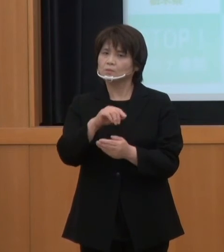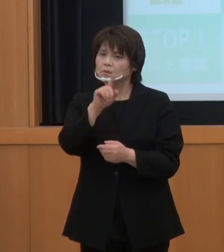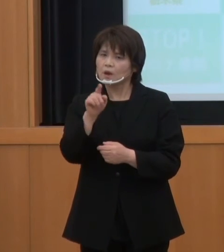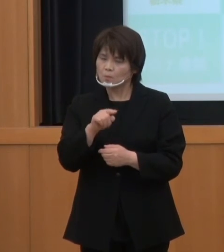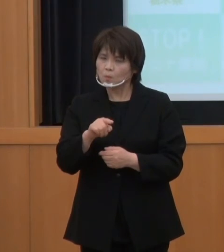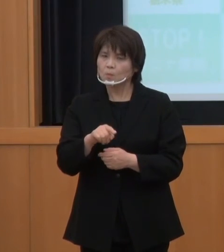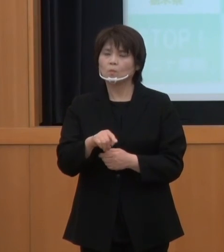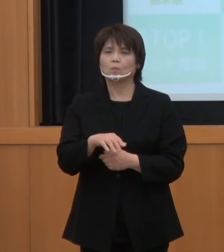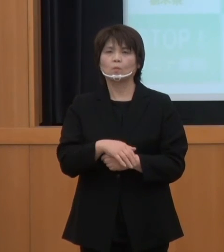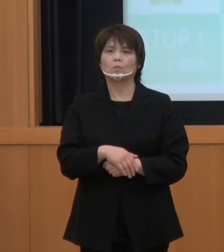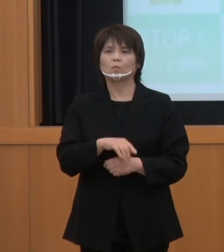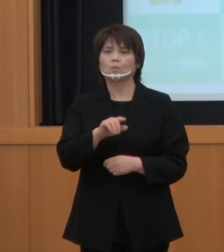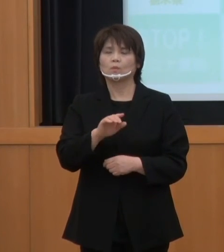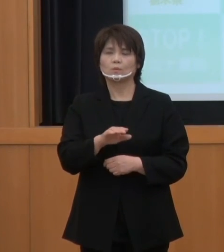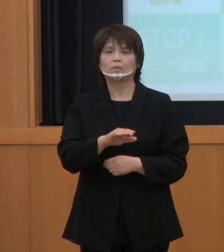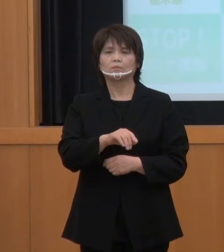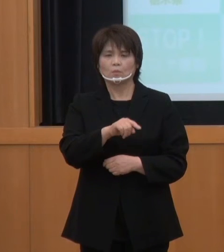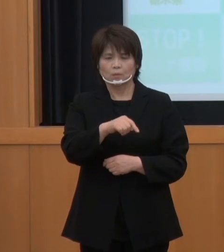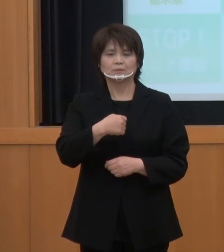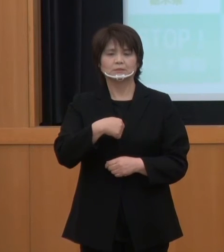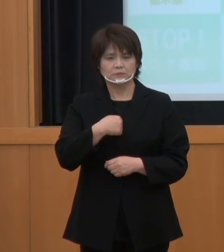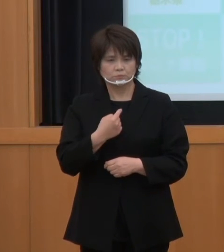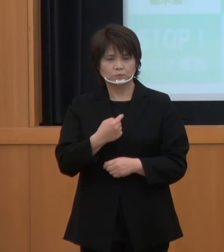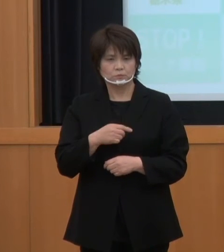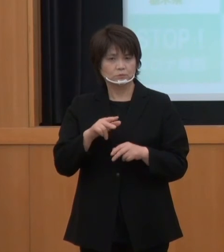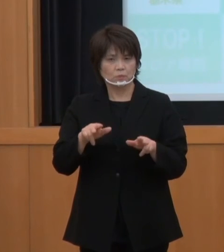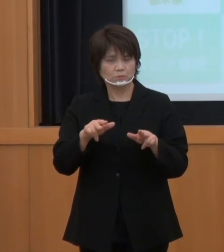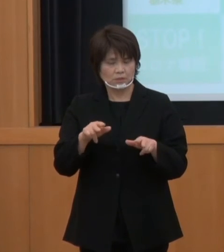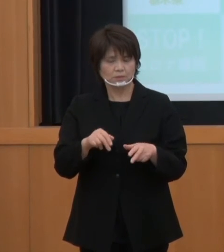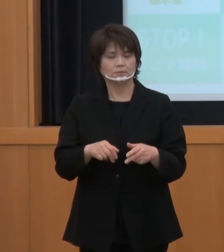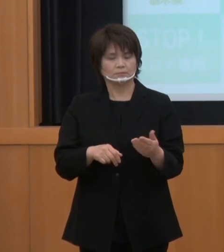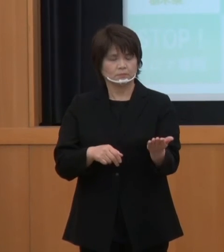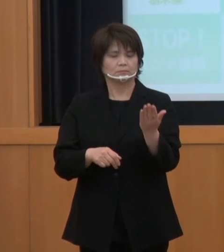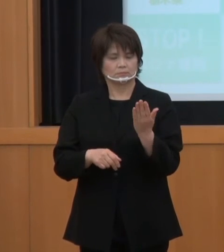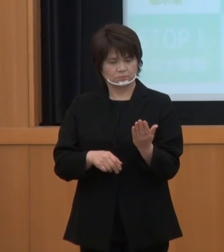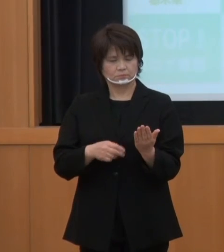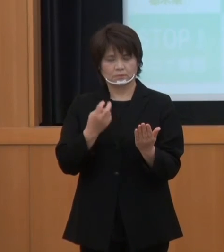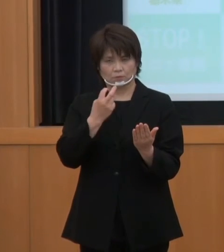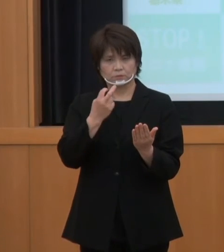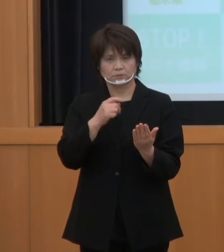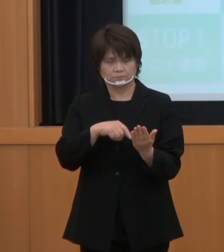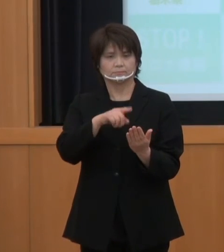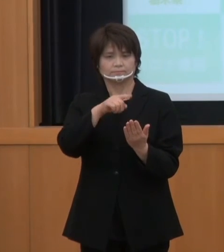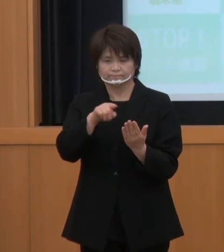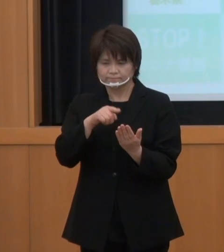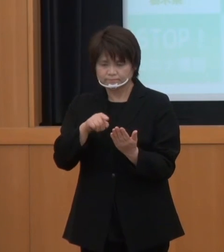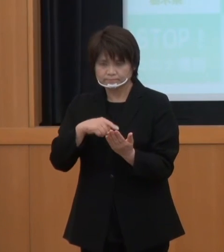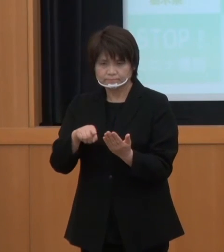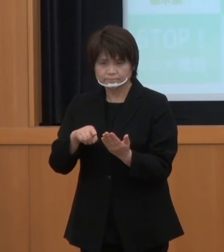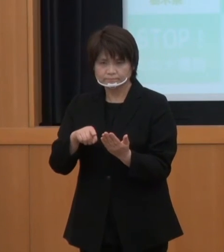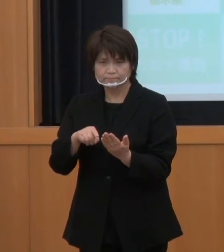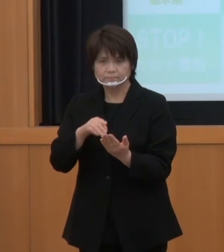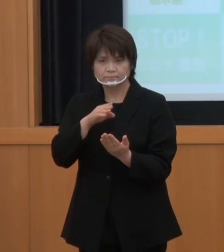ね、それらを自ら行政が確認をして、実施